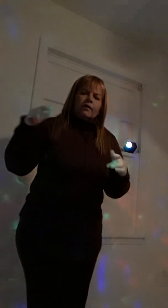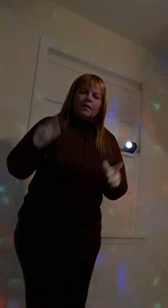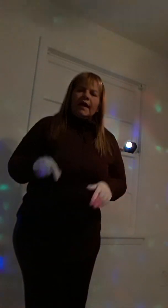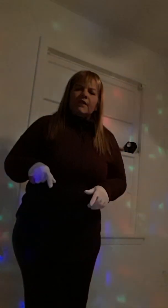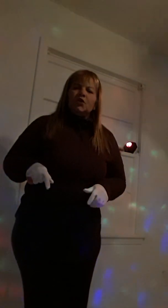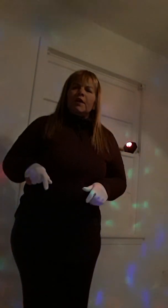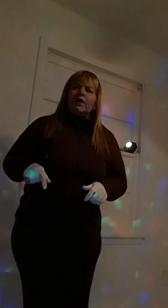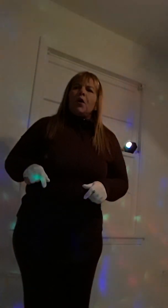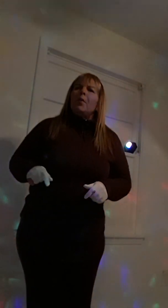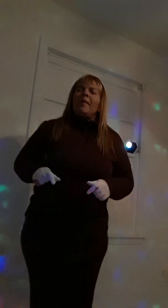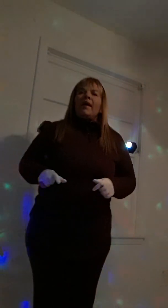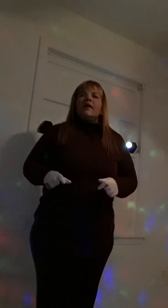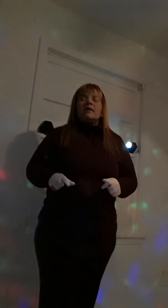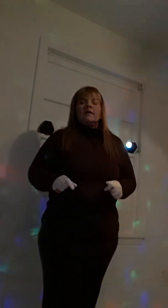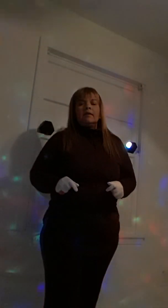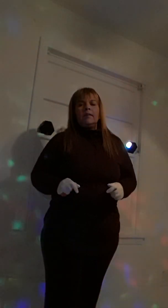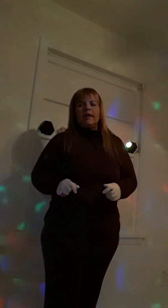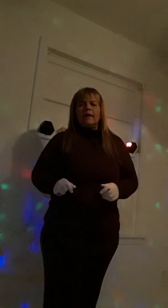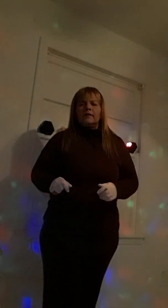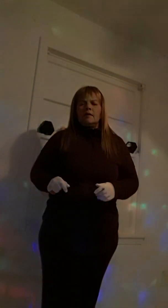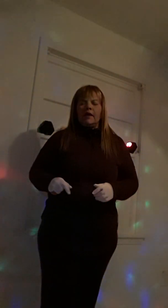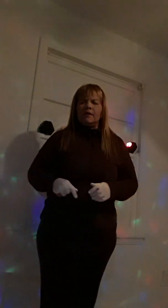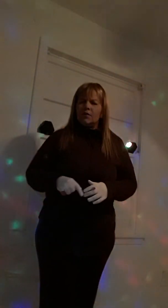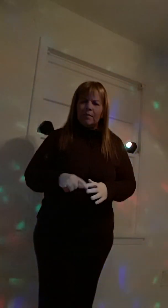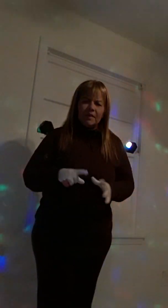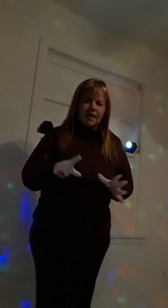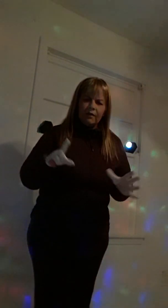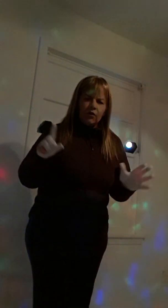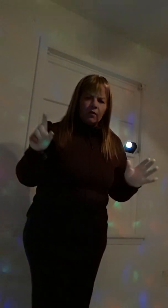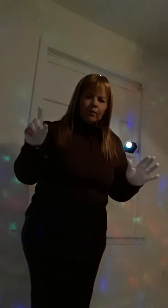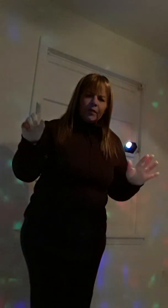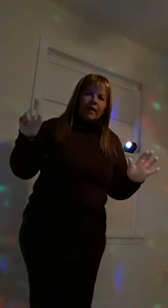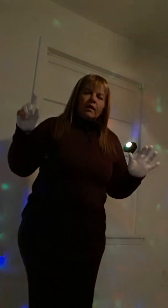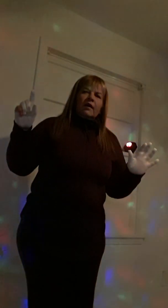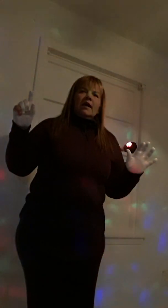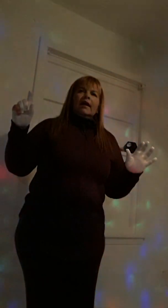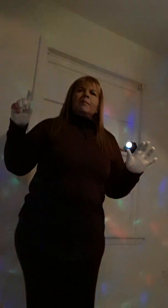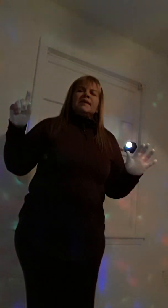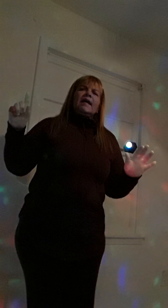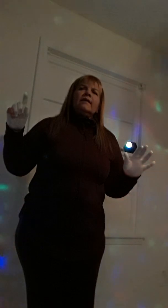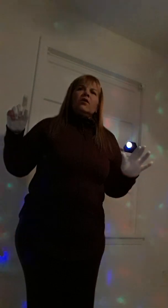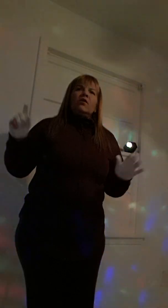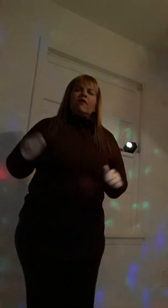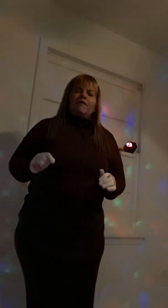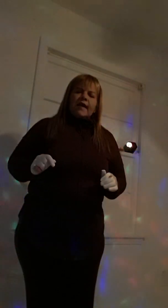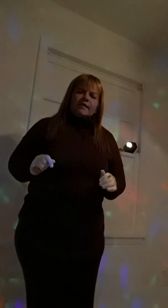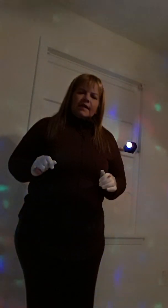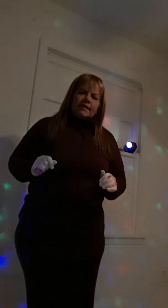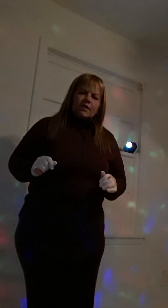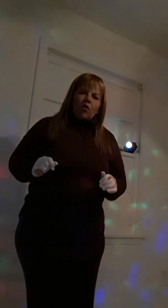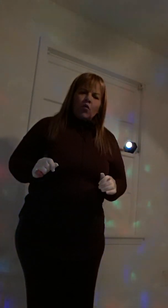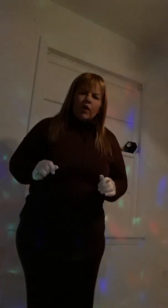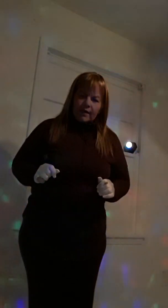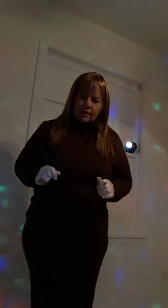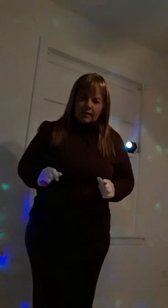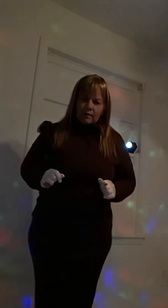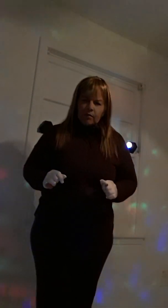de la hechura de ropa, ¿verdad? Y sobrepasando y repasando frases comunes,